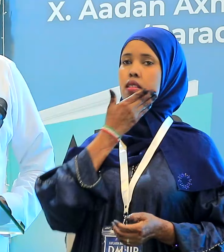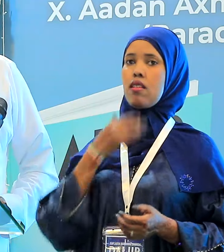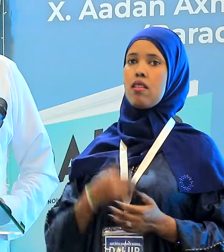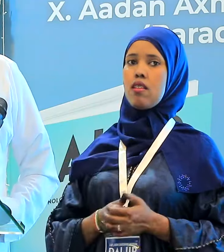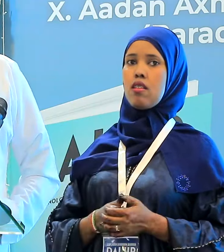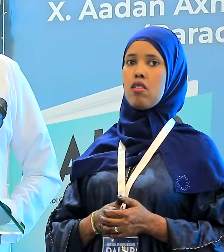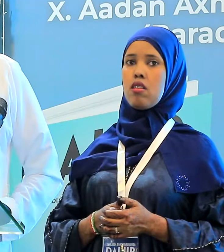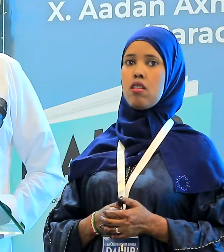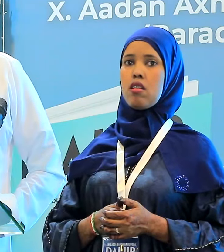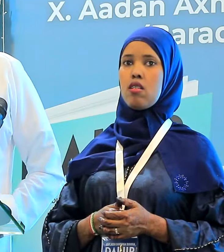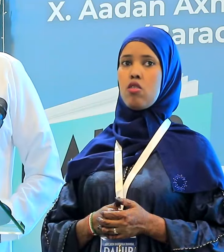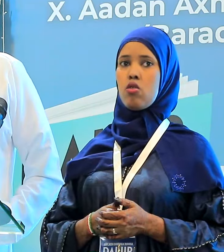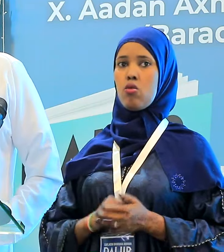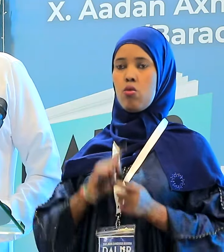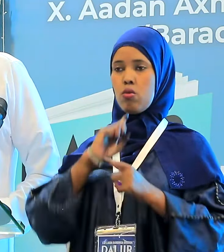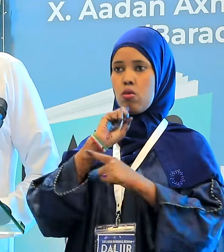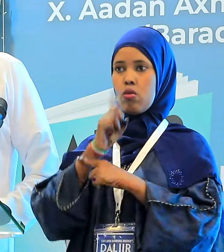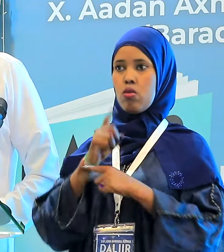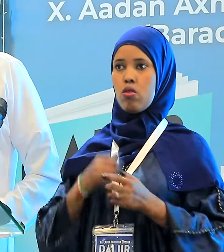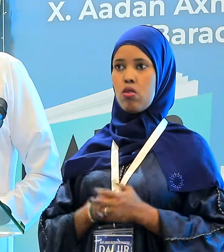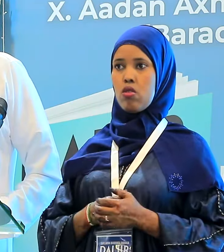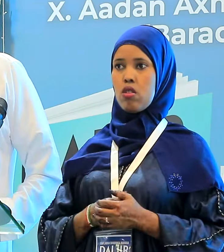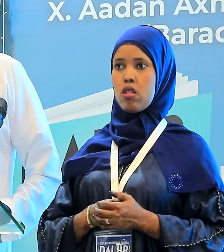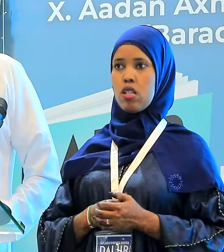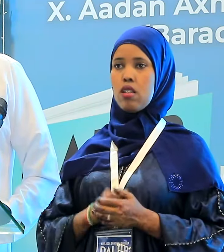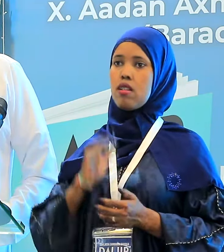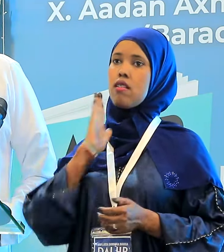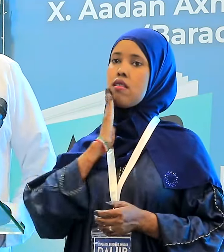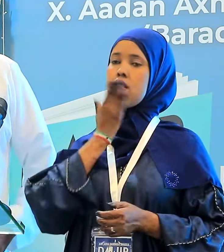شمال أدر تعي في دميرينا إني سقو النور ما أنت بوكر